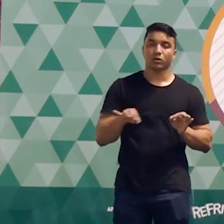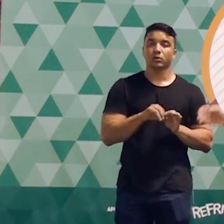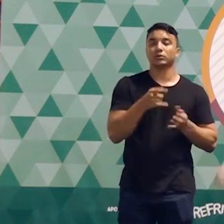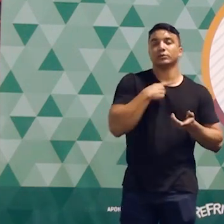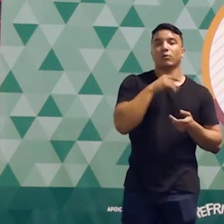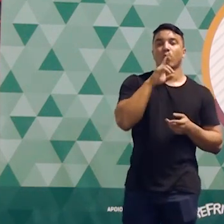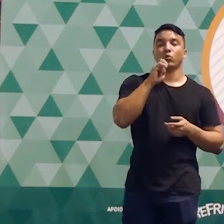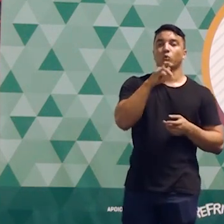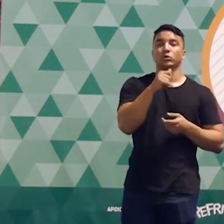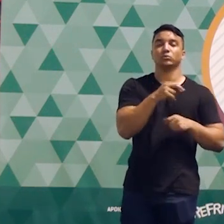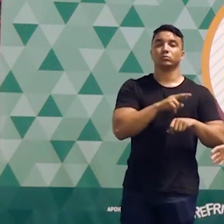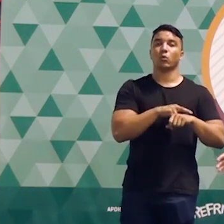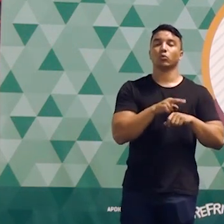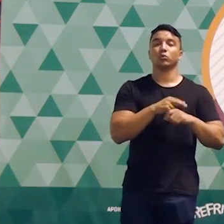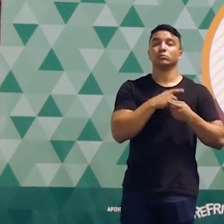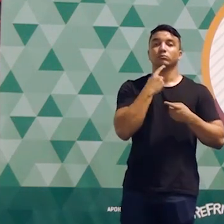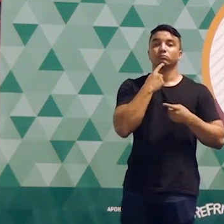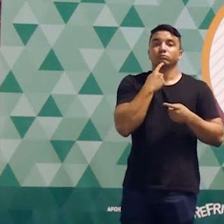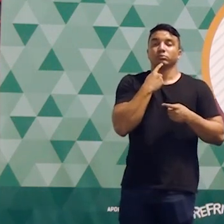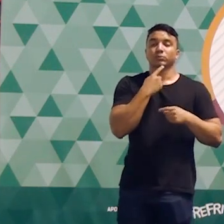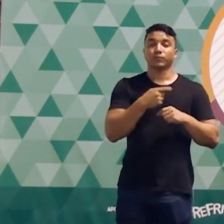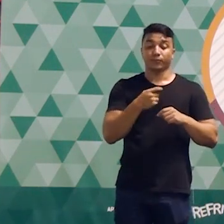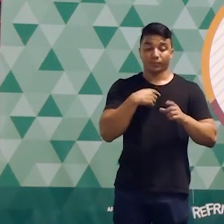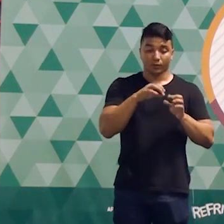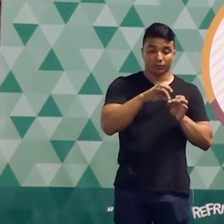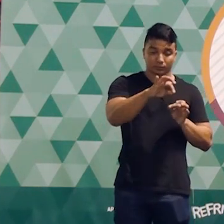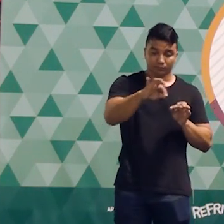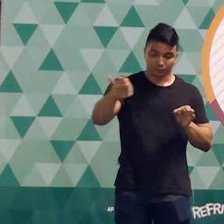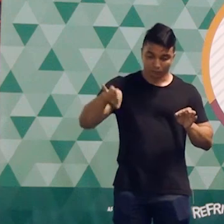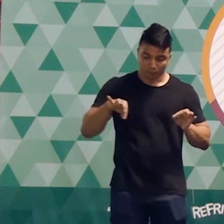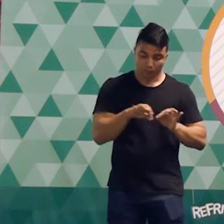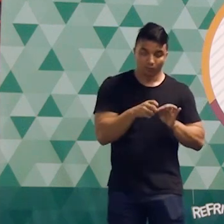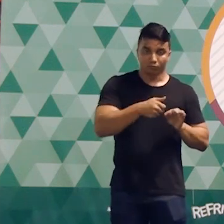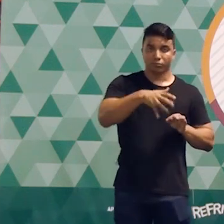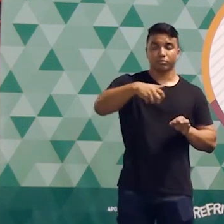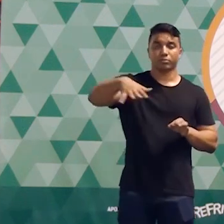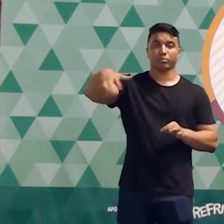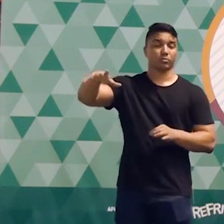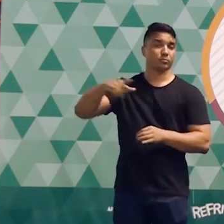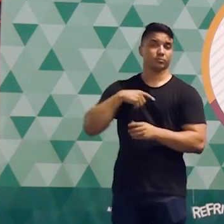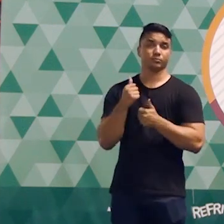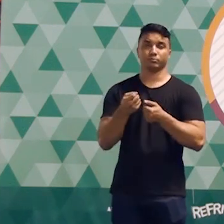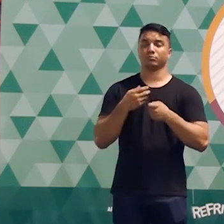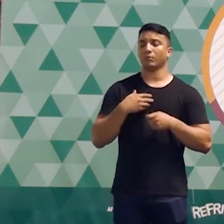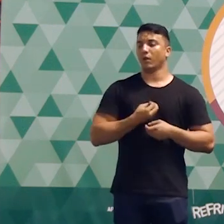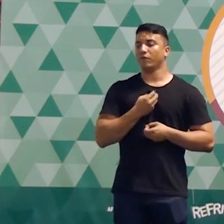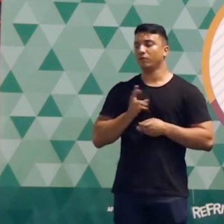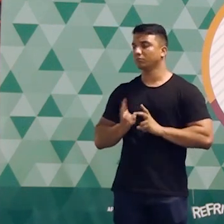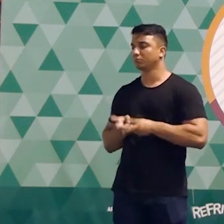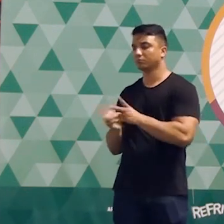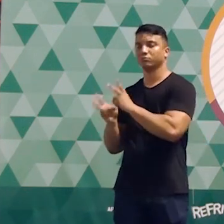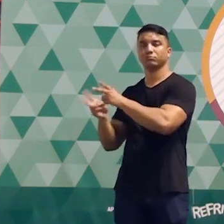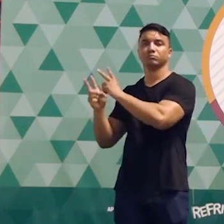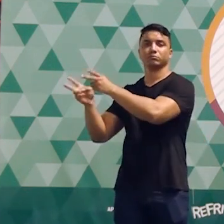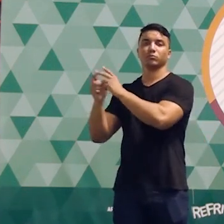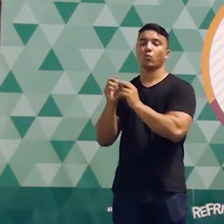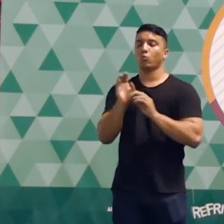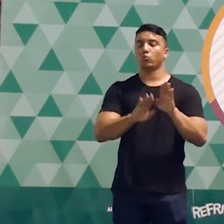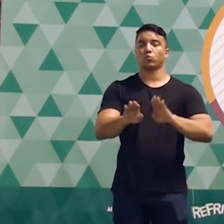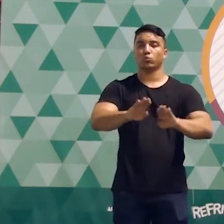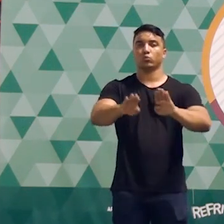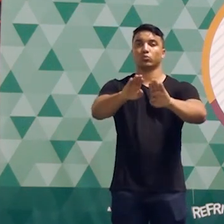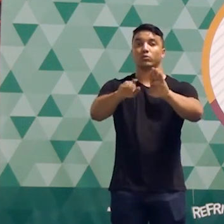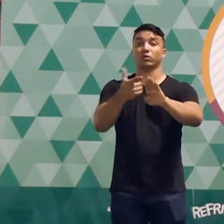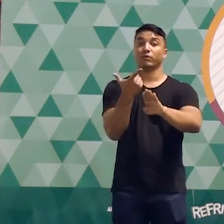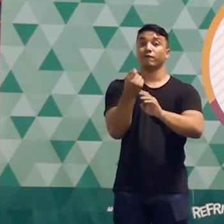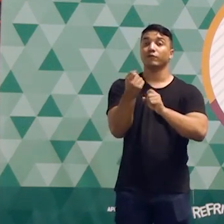Rondônia, lá no Acre, está fazendo nada com a terra, tu planta todas essas árvores. Toca a tua vida para frente e toma conta delas direitinho.